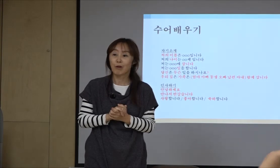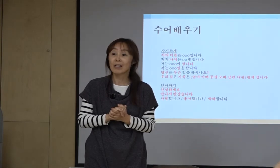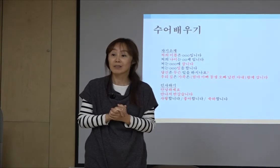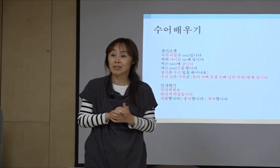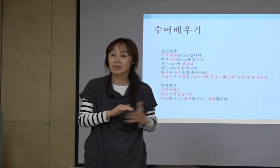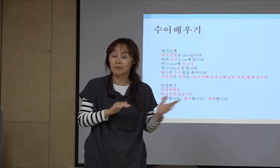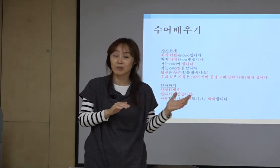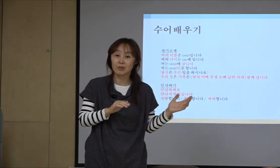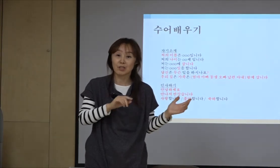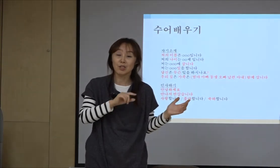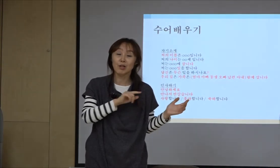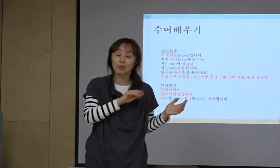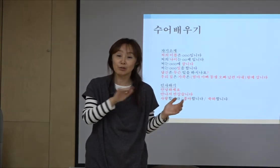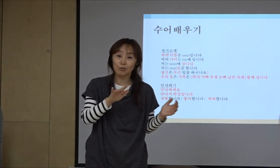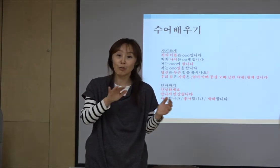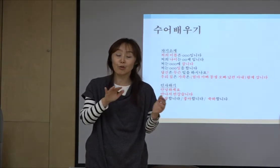왕 이름을 지화로 쓰고